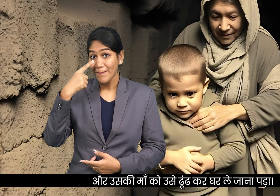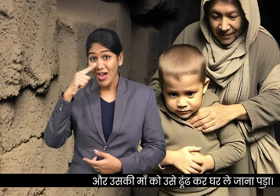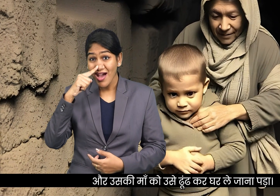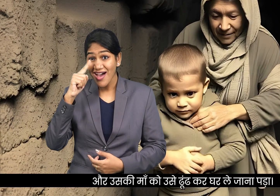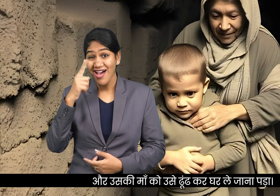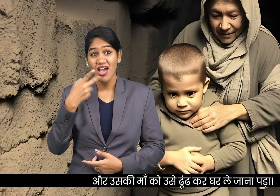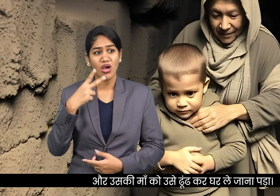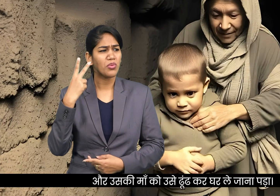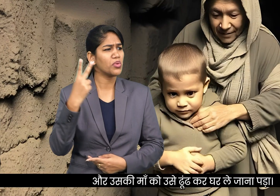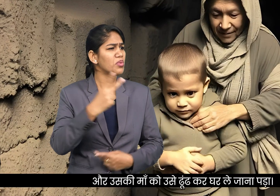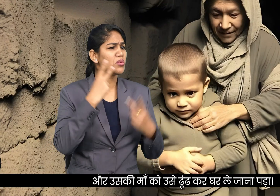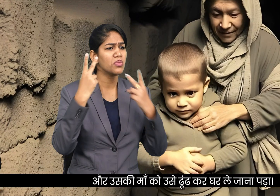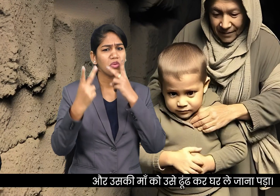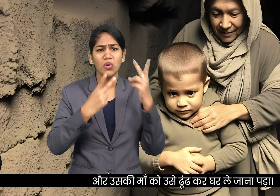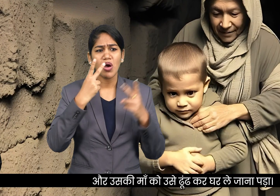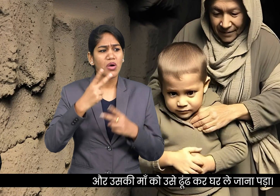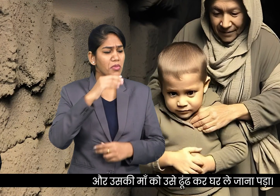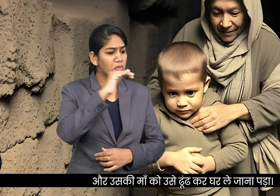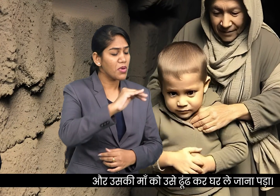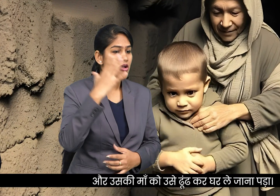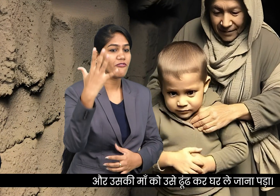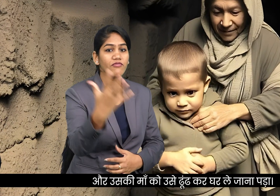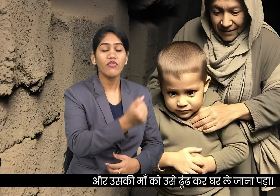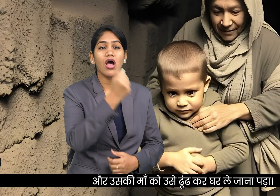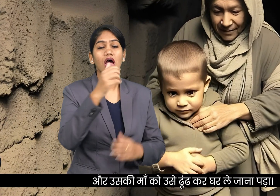ढूंढकर घर ले जाना पड़ा।